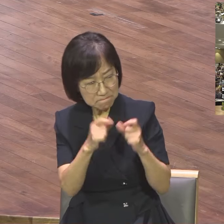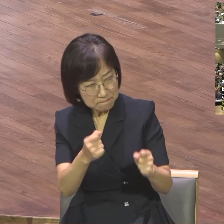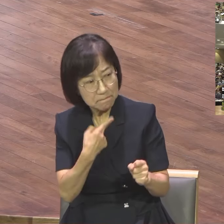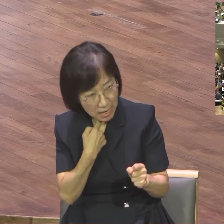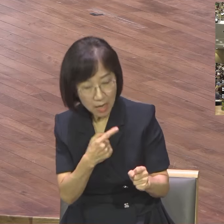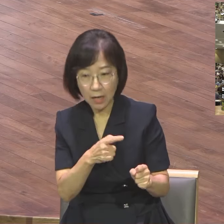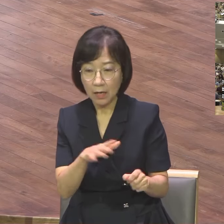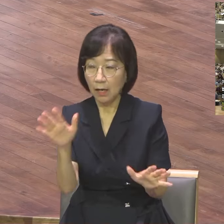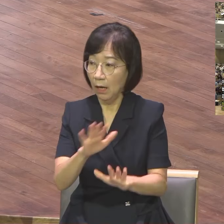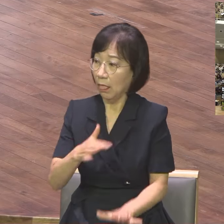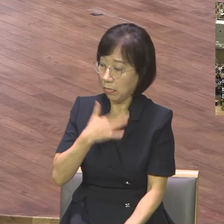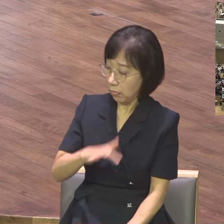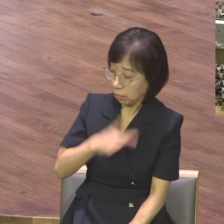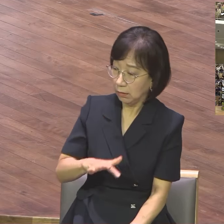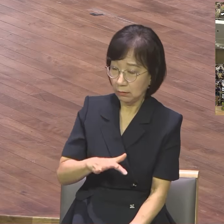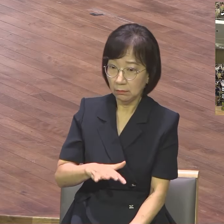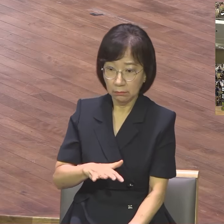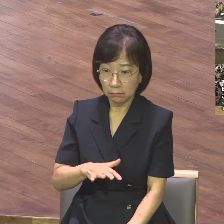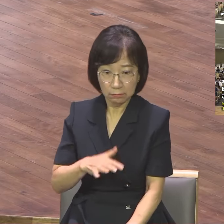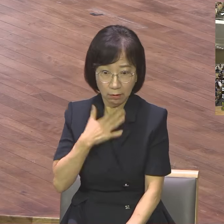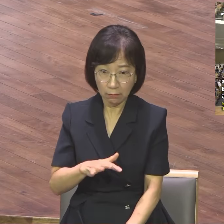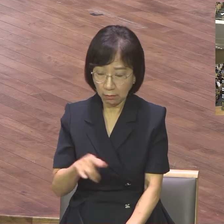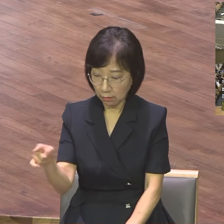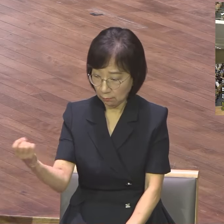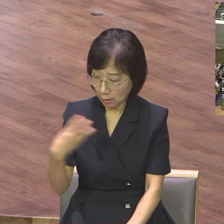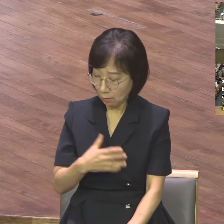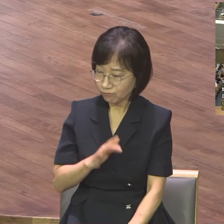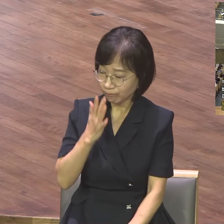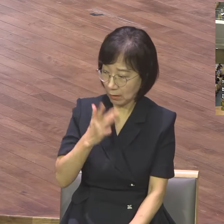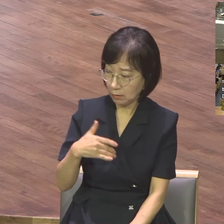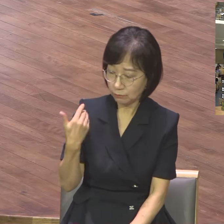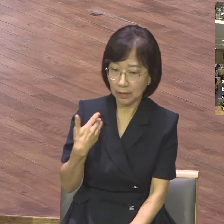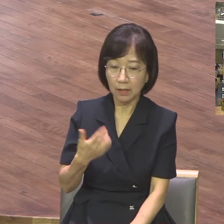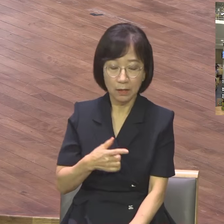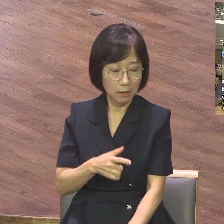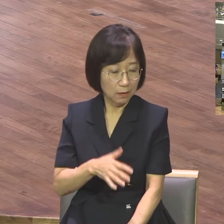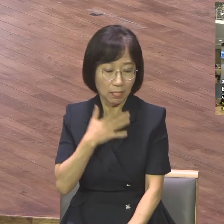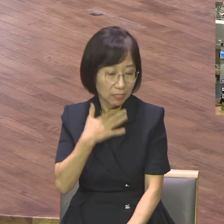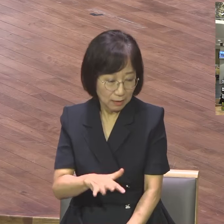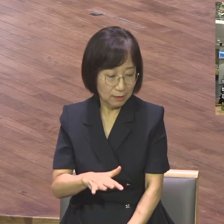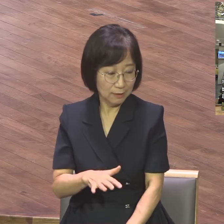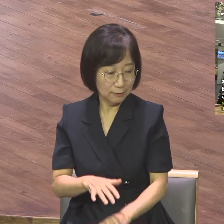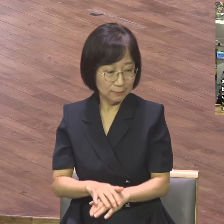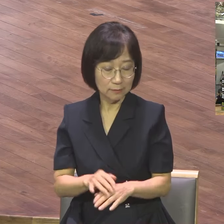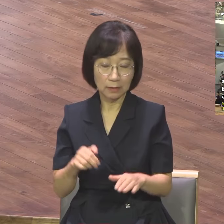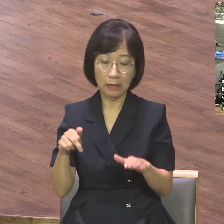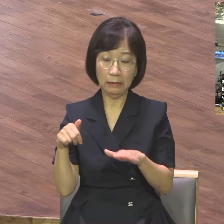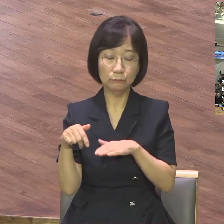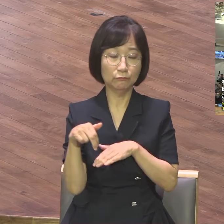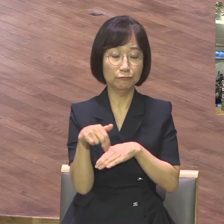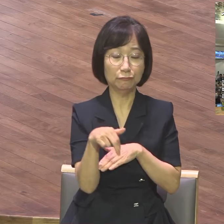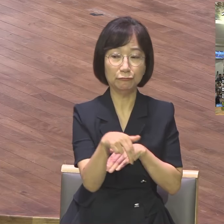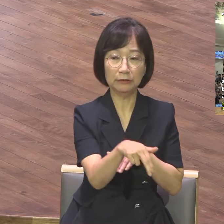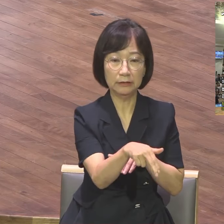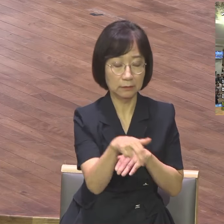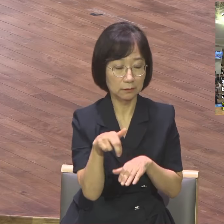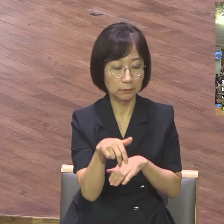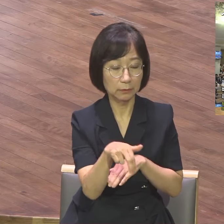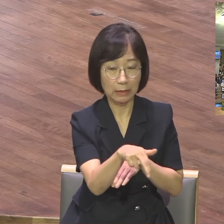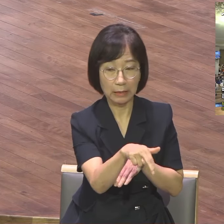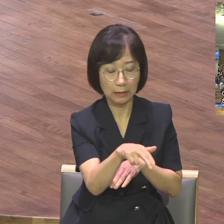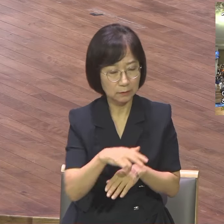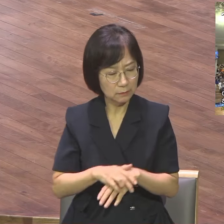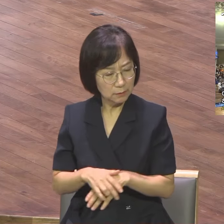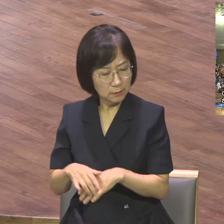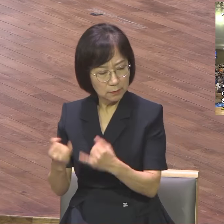하거늘 베드로가 부인하여 이르되 나는 네가 말하는 것이 무엇인지 알지도 못하고 깨닫지도 못하겠도 하며